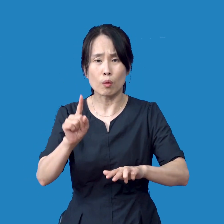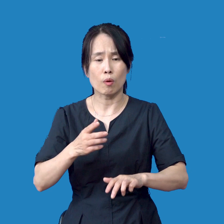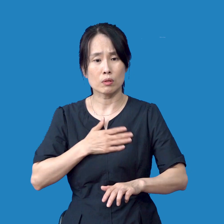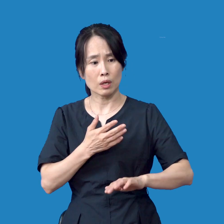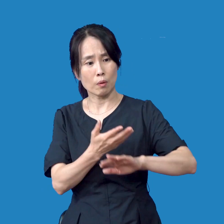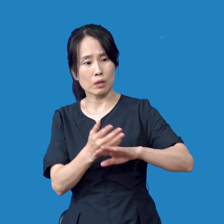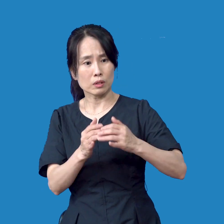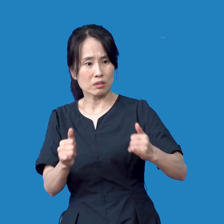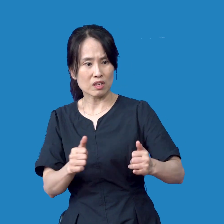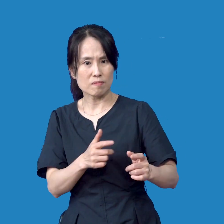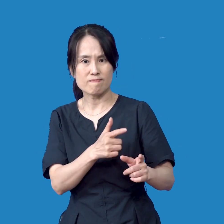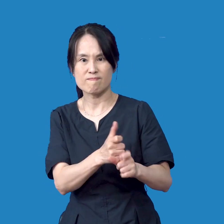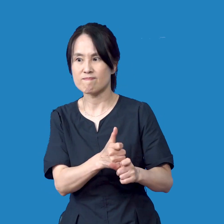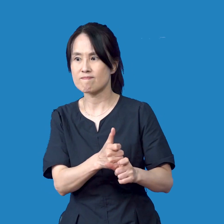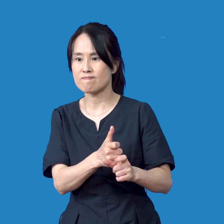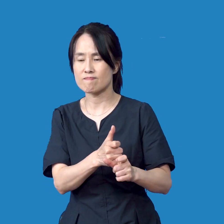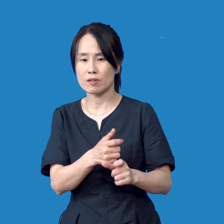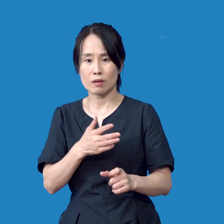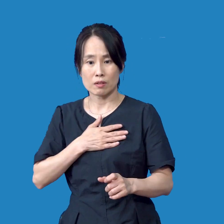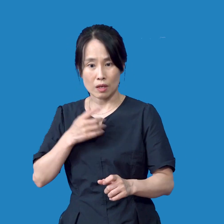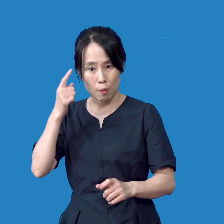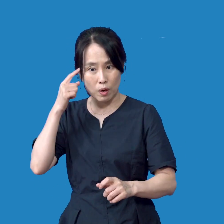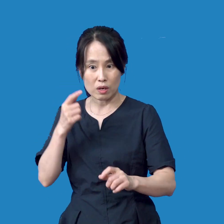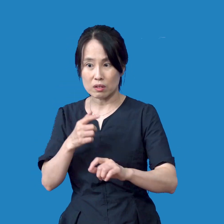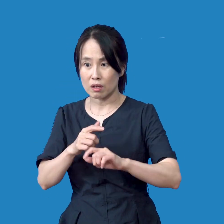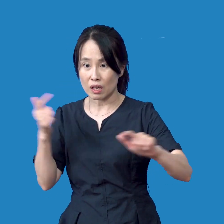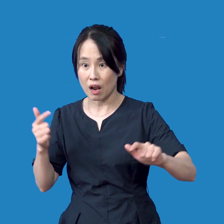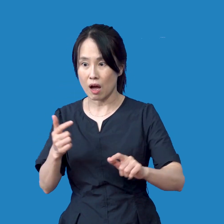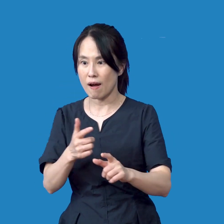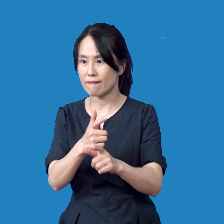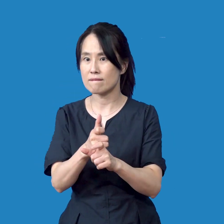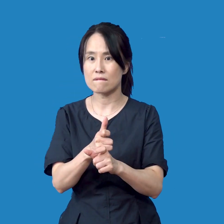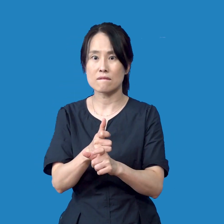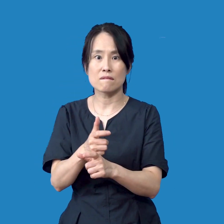다른 사람은 다 적으로 간주해버리는 그게 문제 아닙니까?